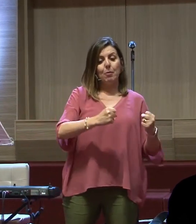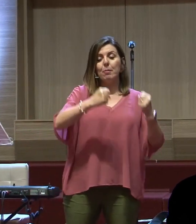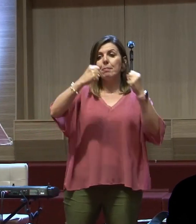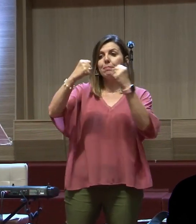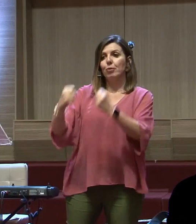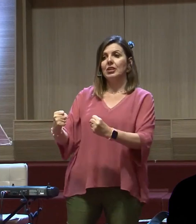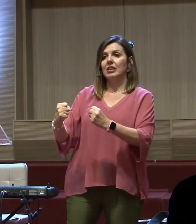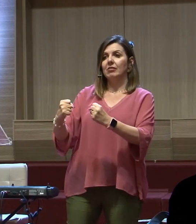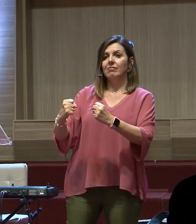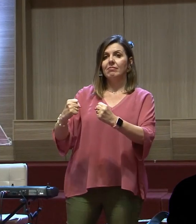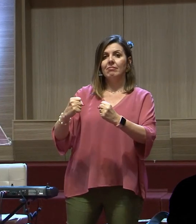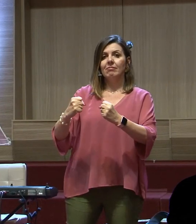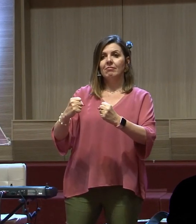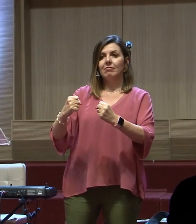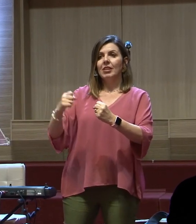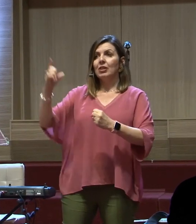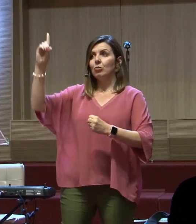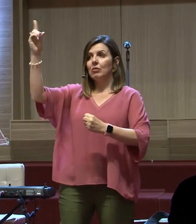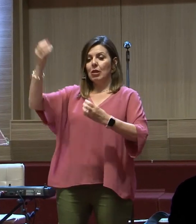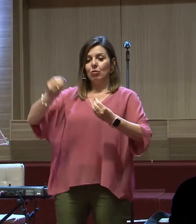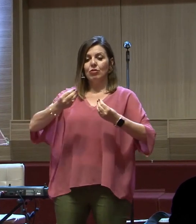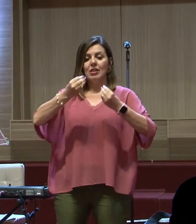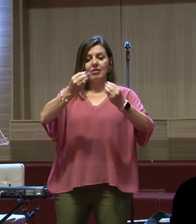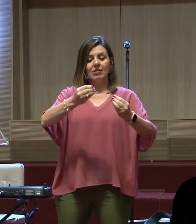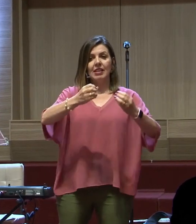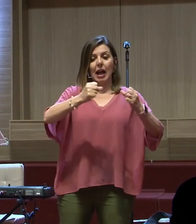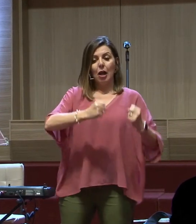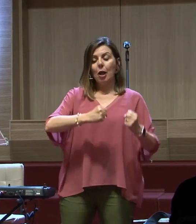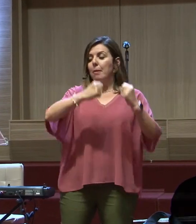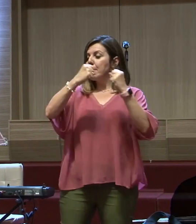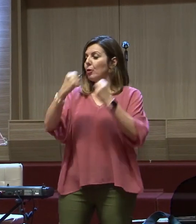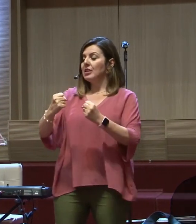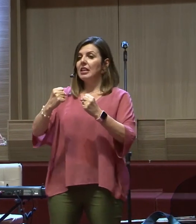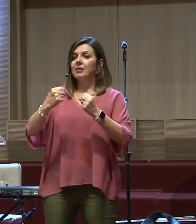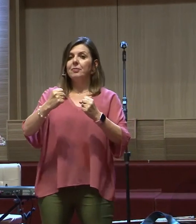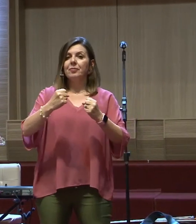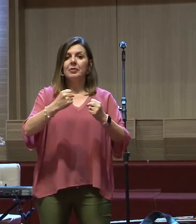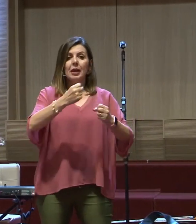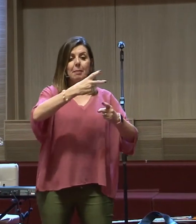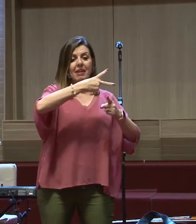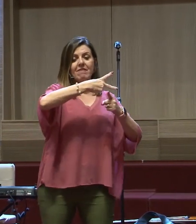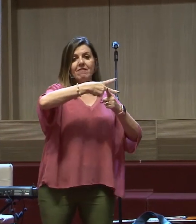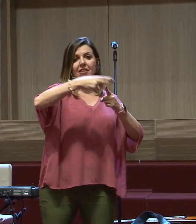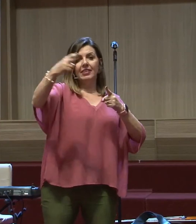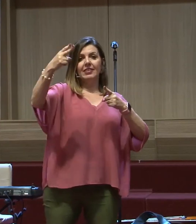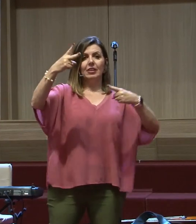poder Então, Deus nos dá poder para vencer